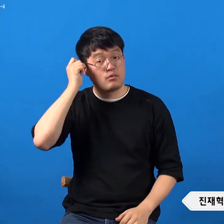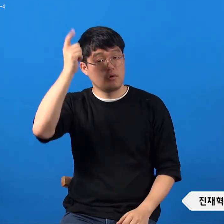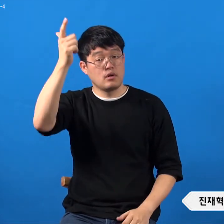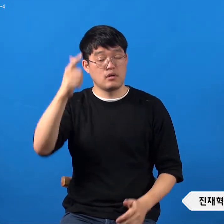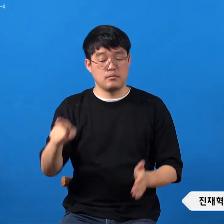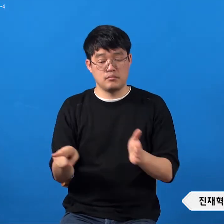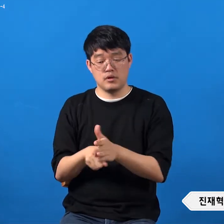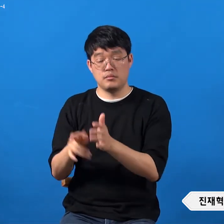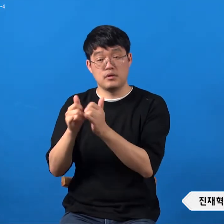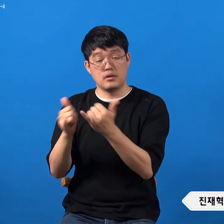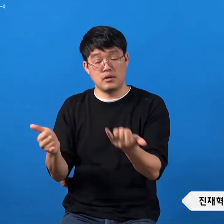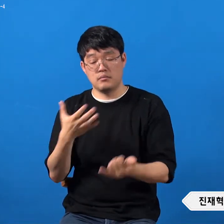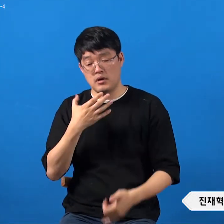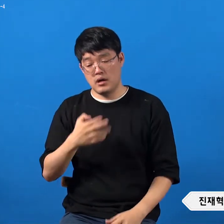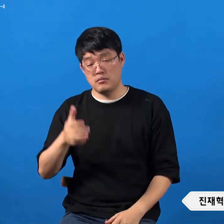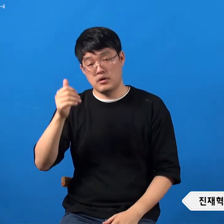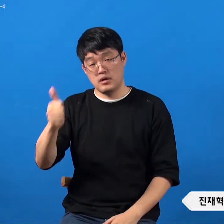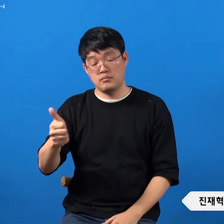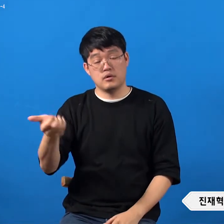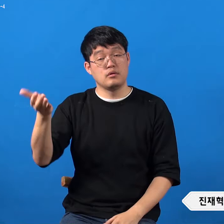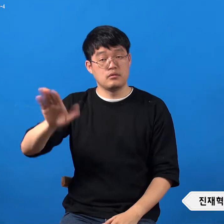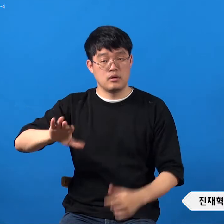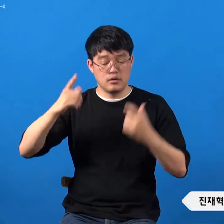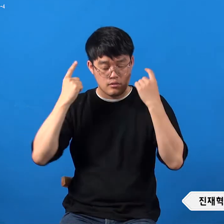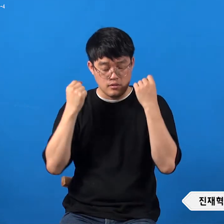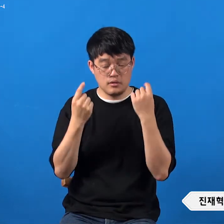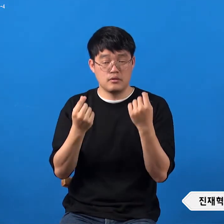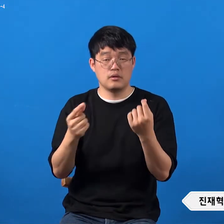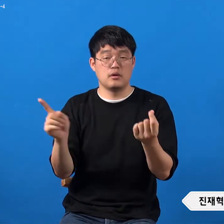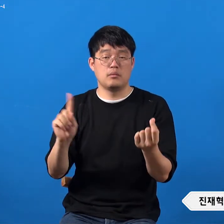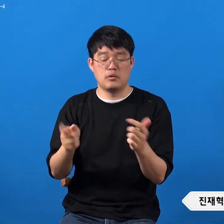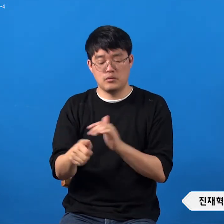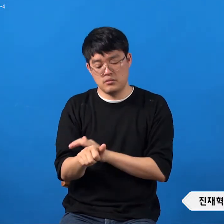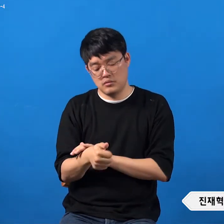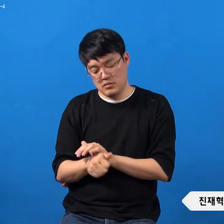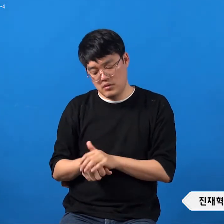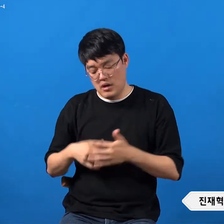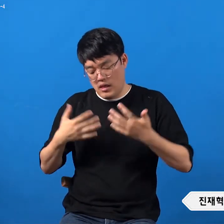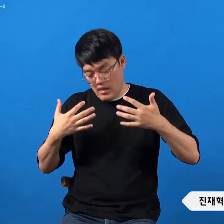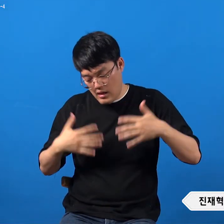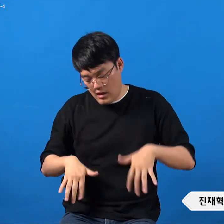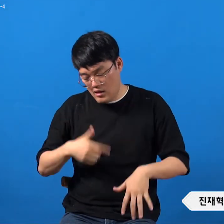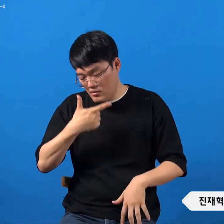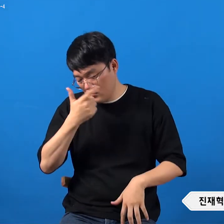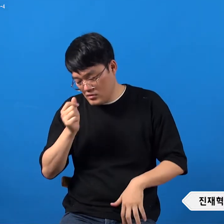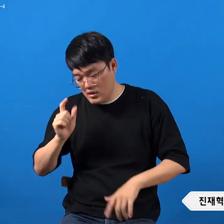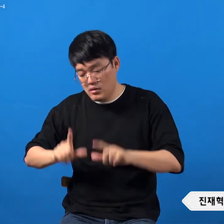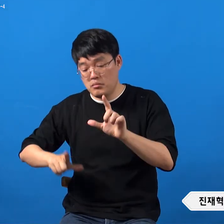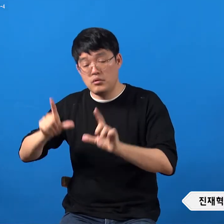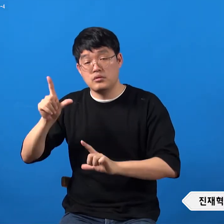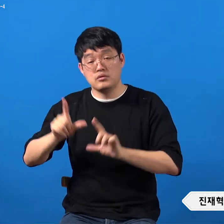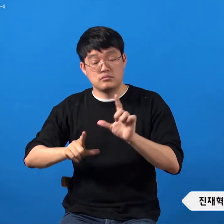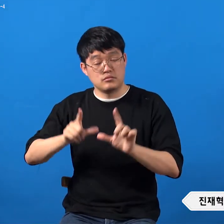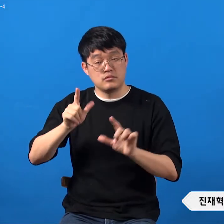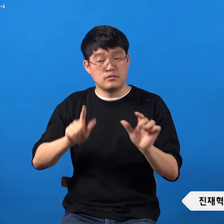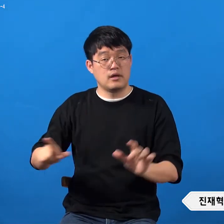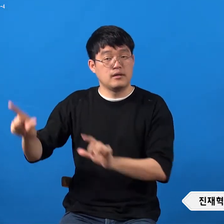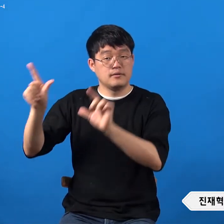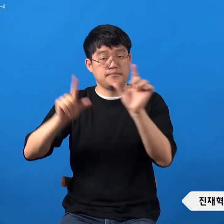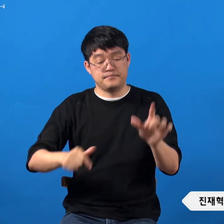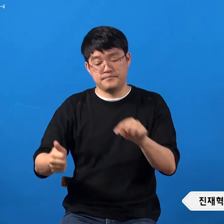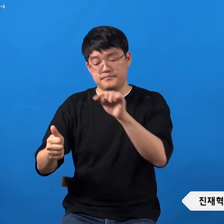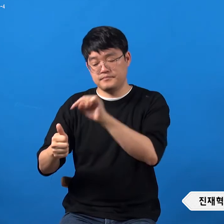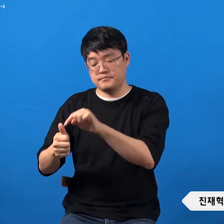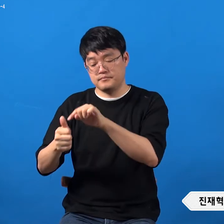믿음의 사람이라는 아브라함, 그러나 여전히 치졸하고 연약한 모습으로 쓸 수밖에 없는